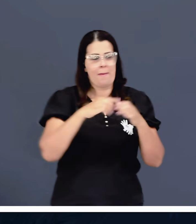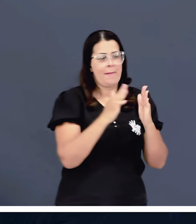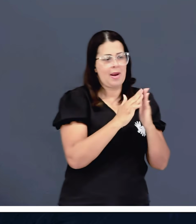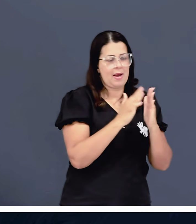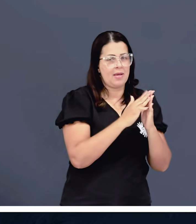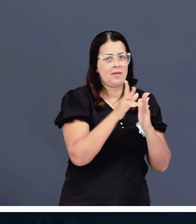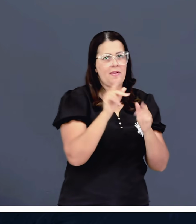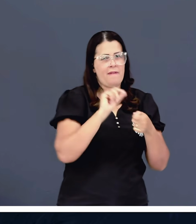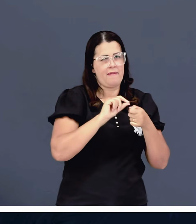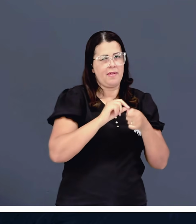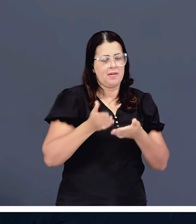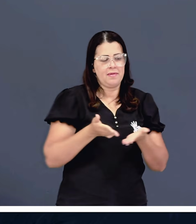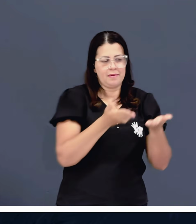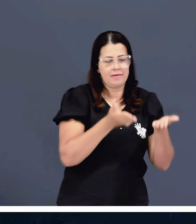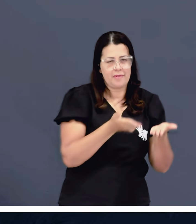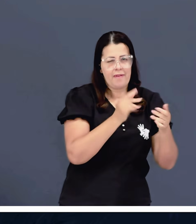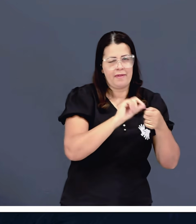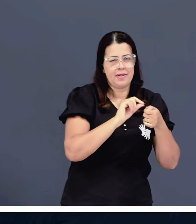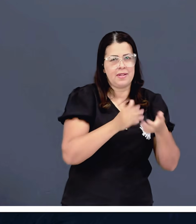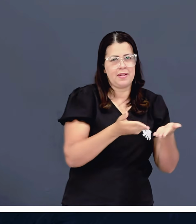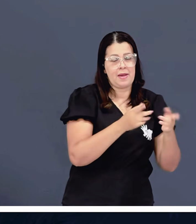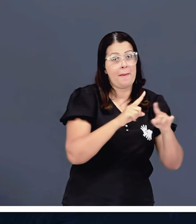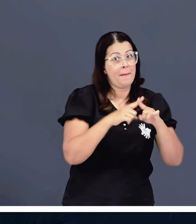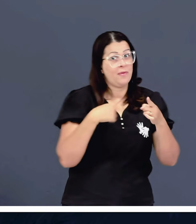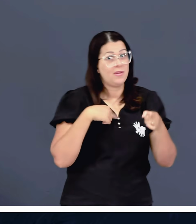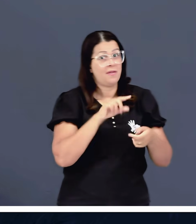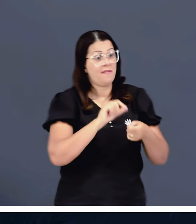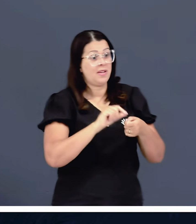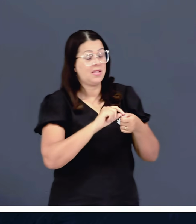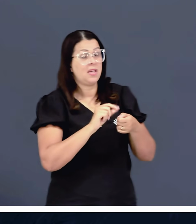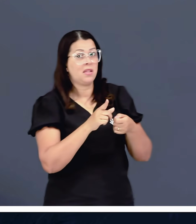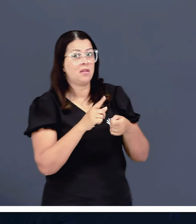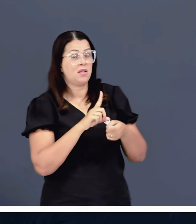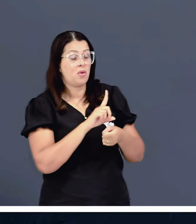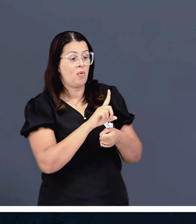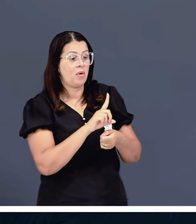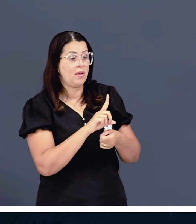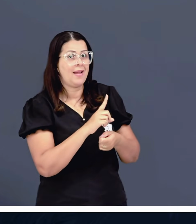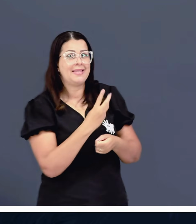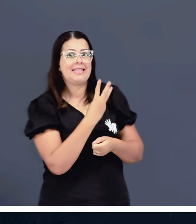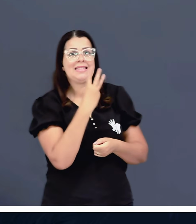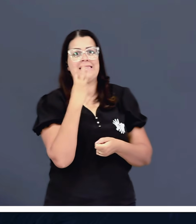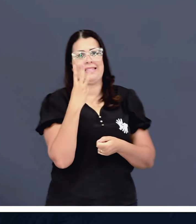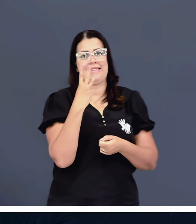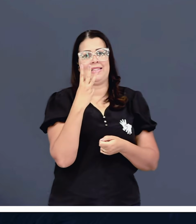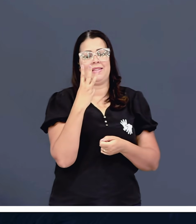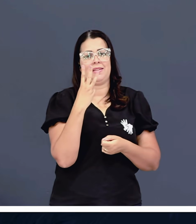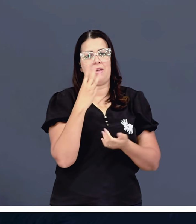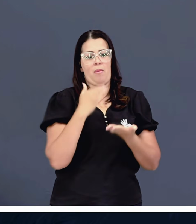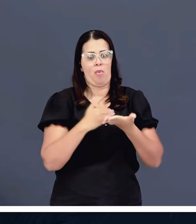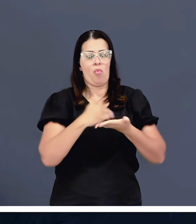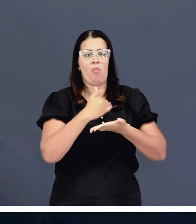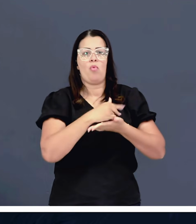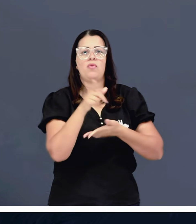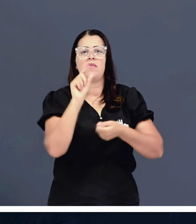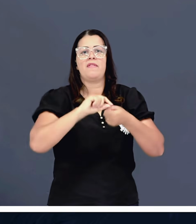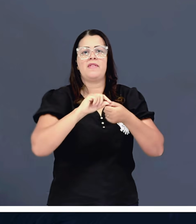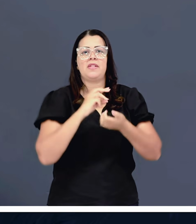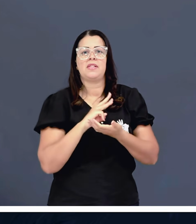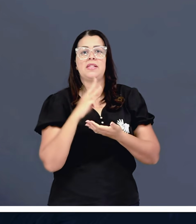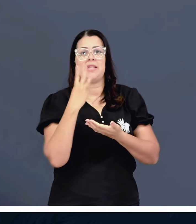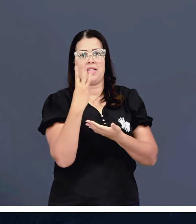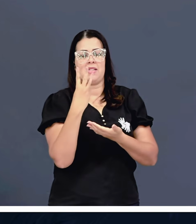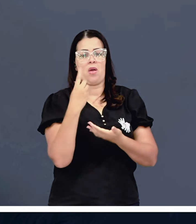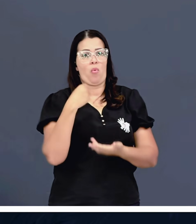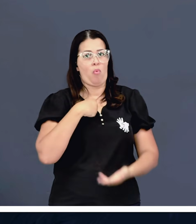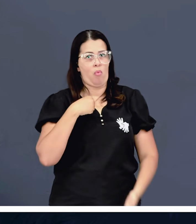jeito que você disse. Vai fazer os bolos. Mas você vai fazer de uma forma que dê 3 bolos. Você vai fazer 3. Você vai